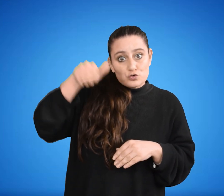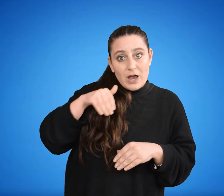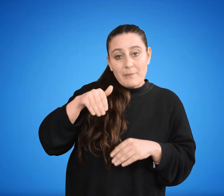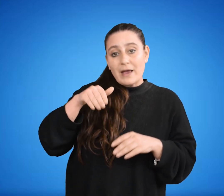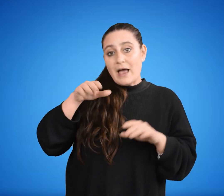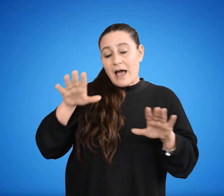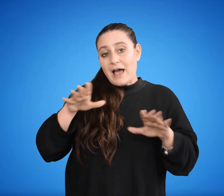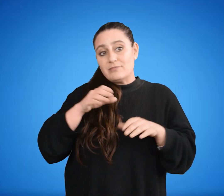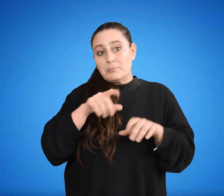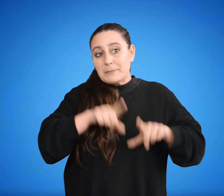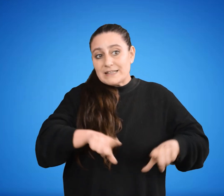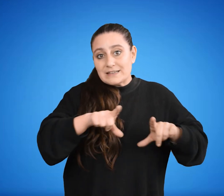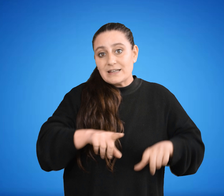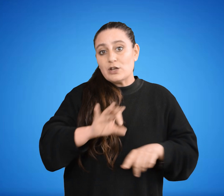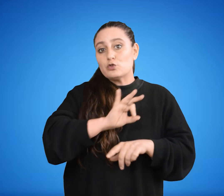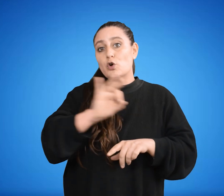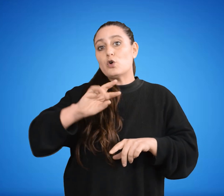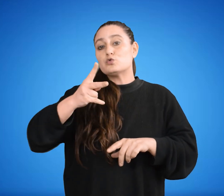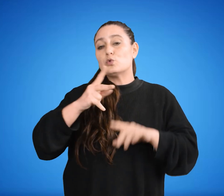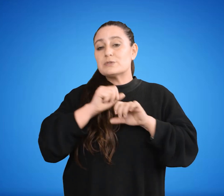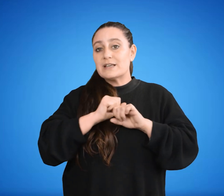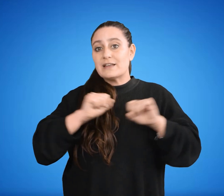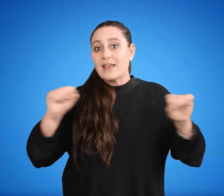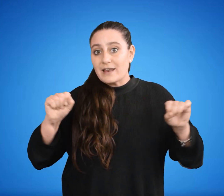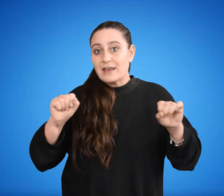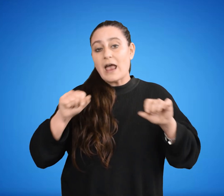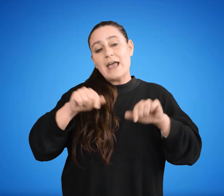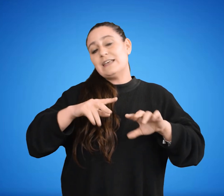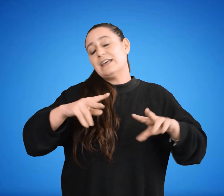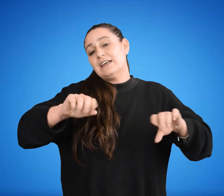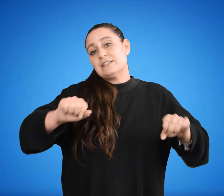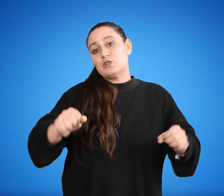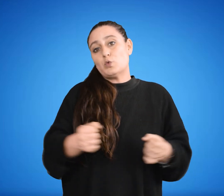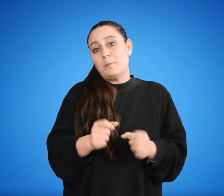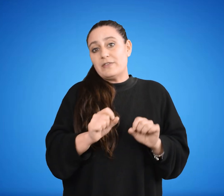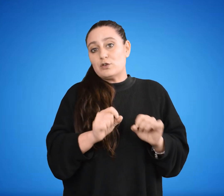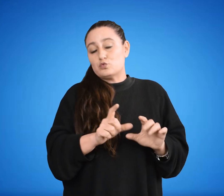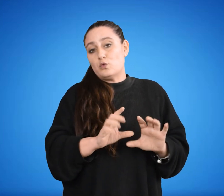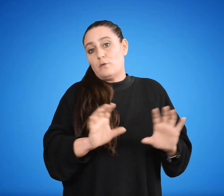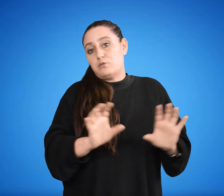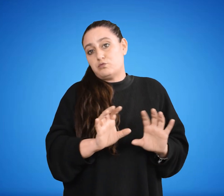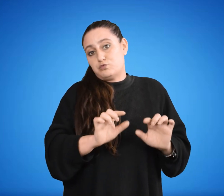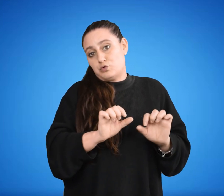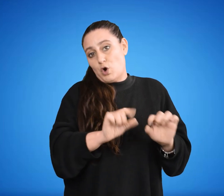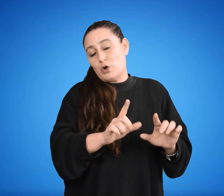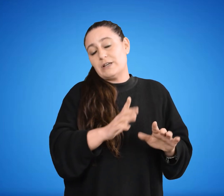los representantes sean llamados a desempeñar ministerios o subsecretarias de estado quedarán suspendidos en sus funciones